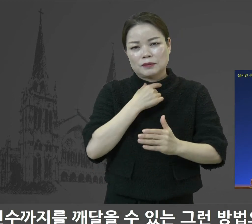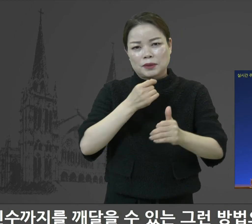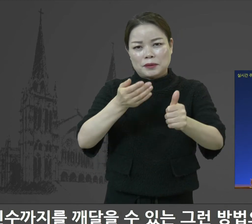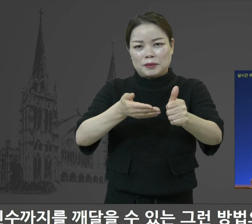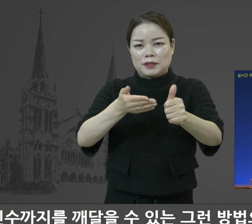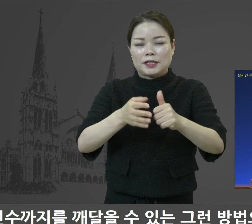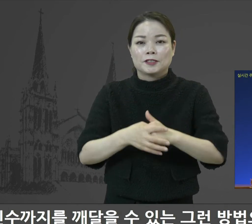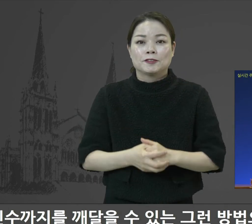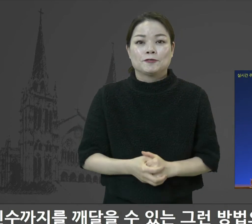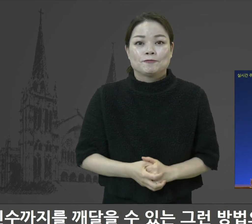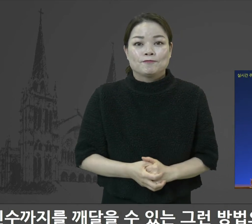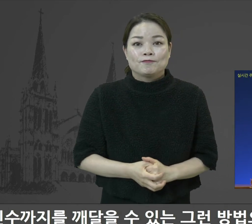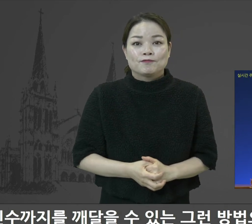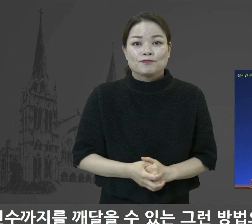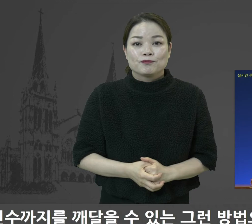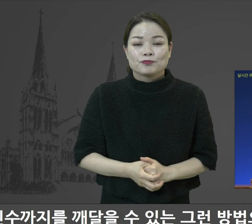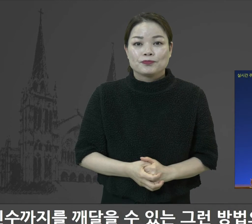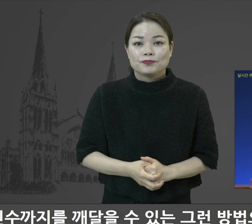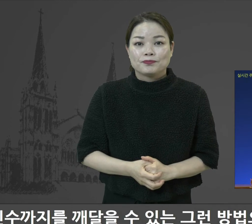소망합니다.